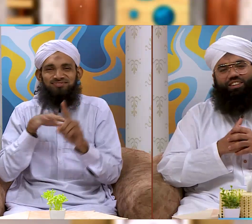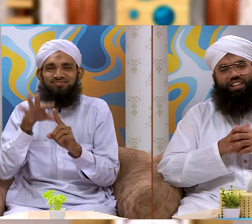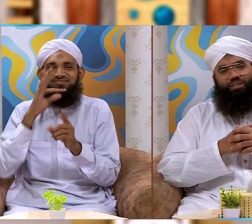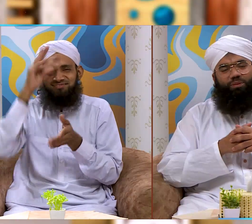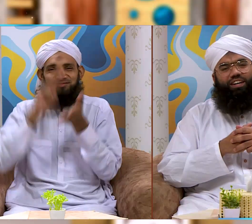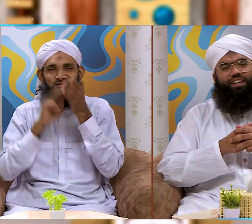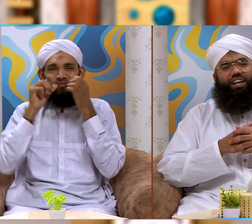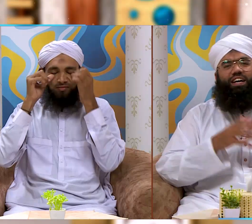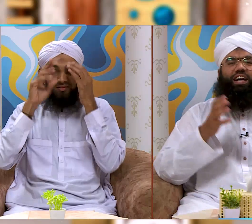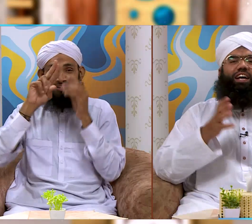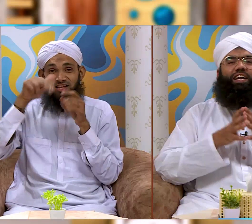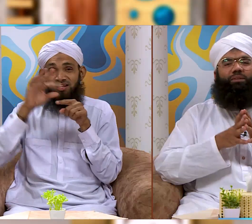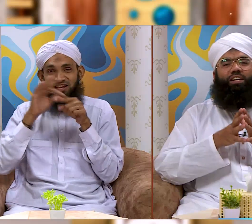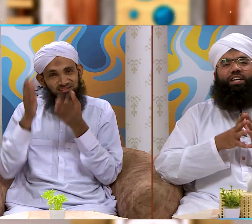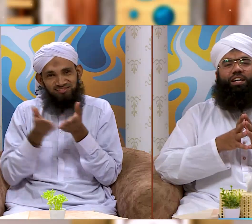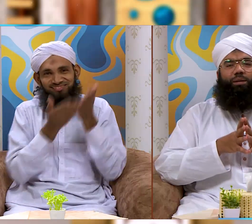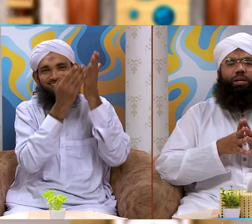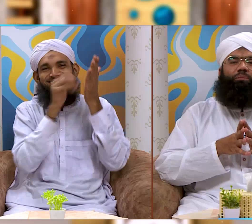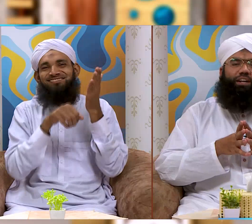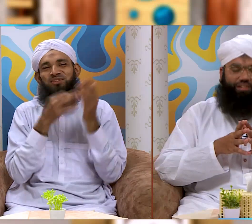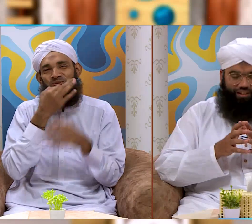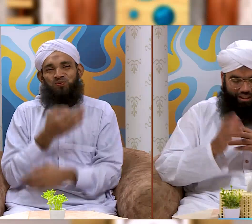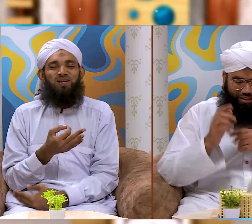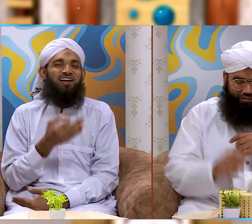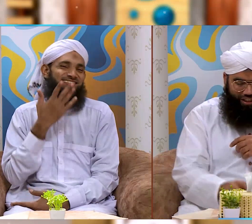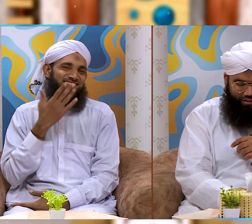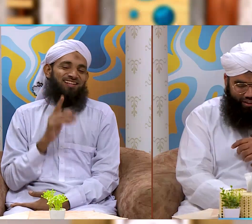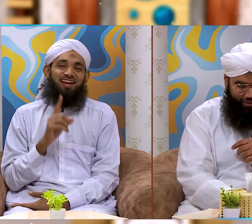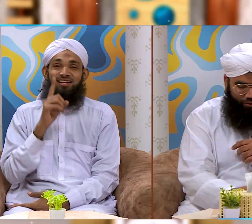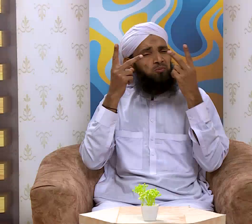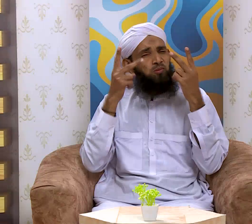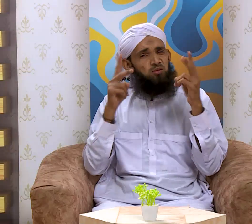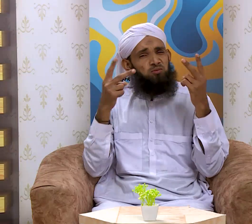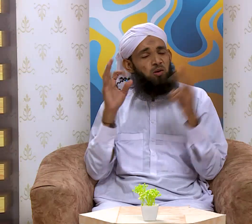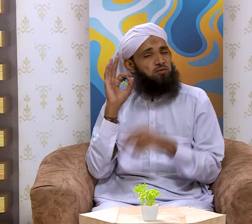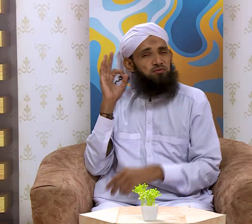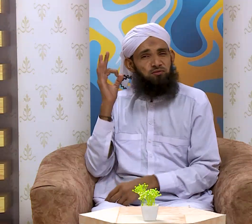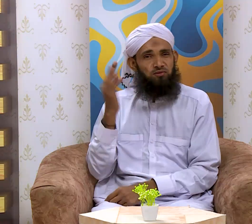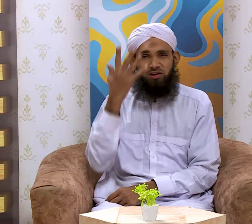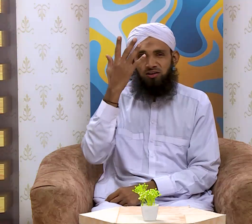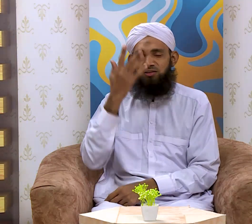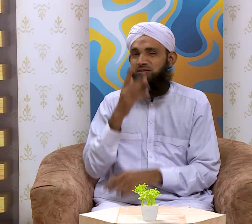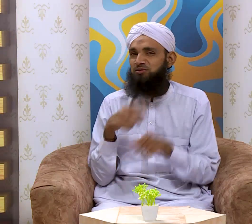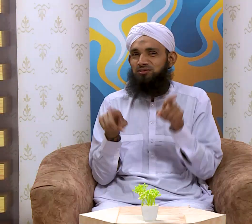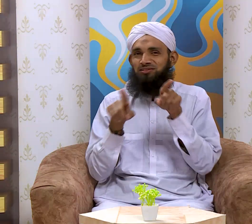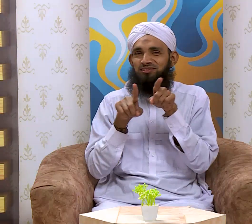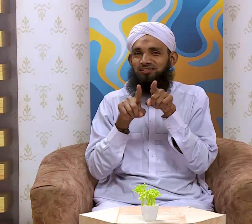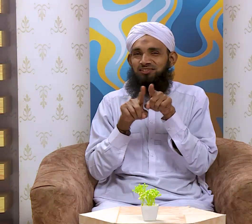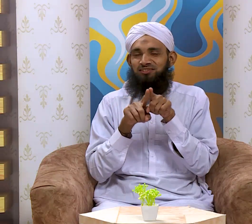ہیں۔ سبحان اللہ، اللہ کریم نے نبی پاک صلی اللہ علیہ وآلہ وسلم کو بڑی شانوں اور عظمتوں کے ساتھ یہ سفر معراج